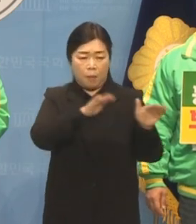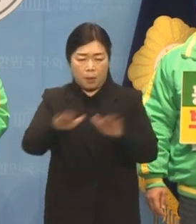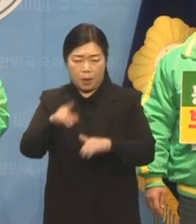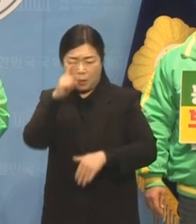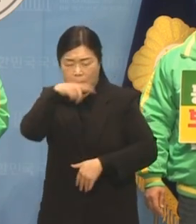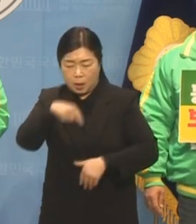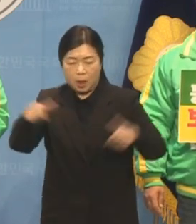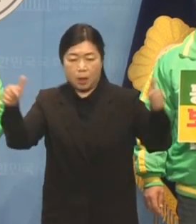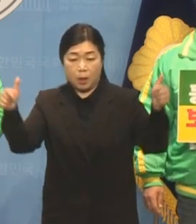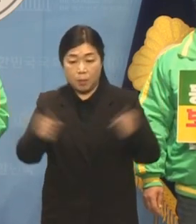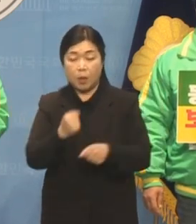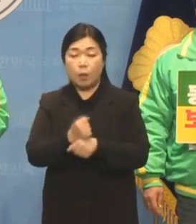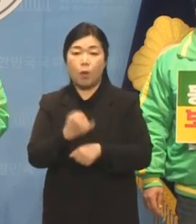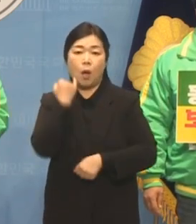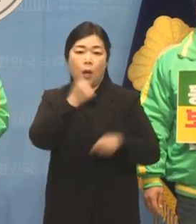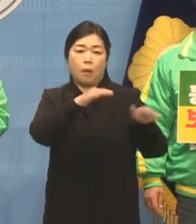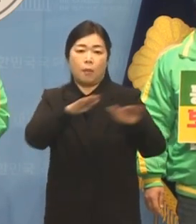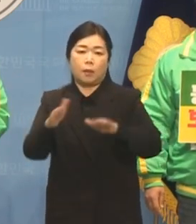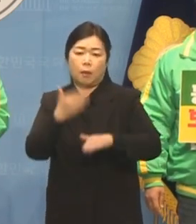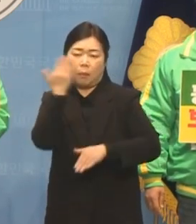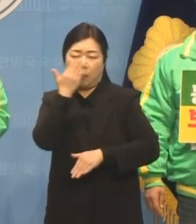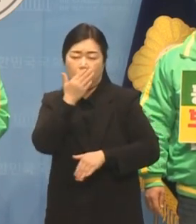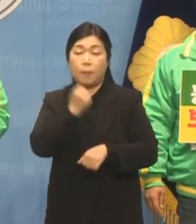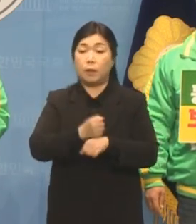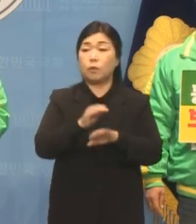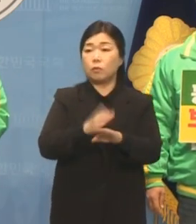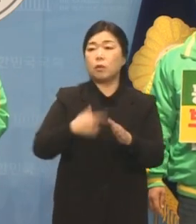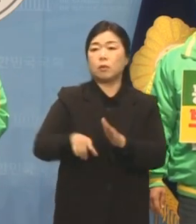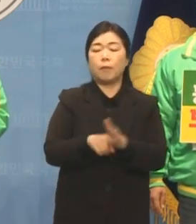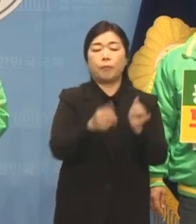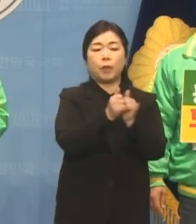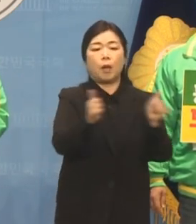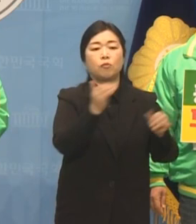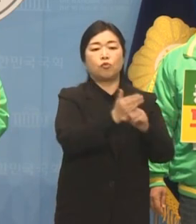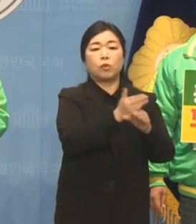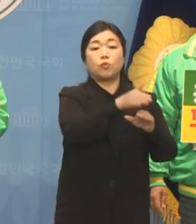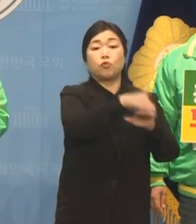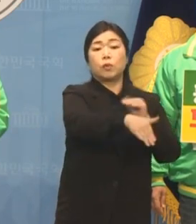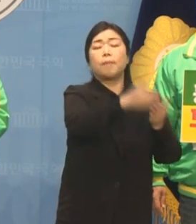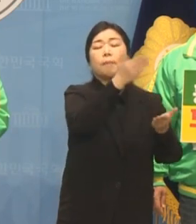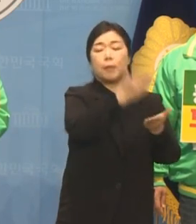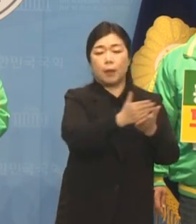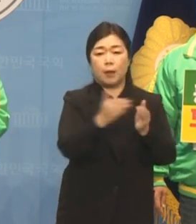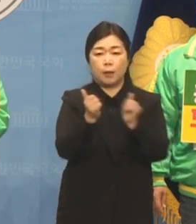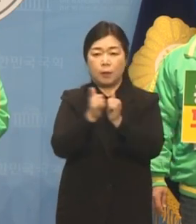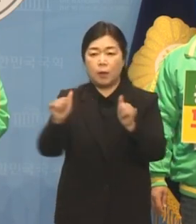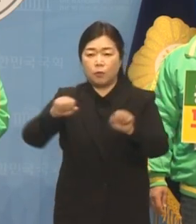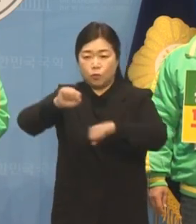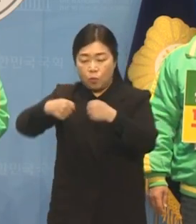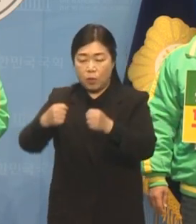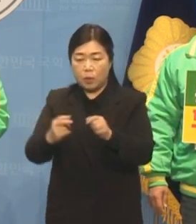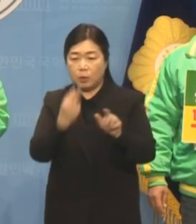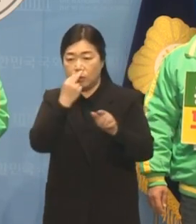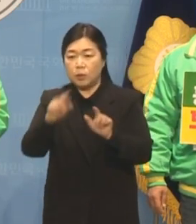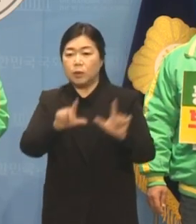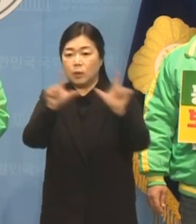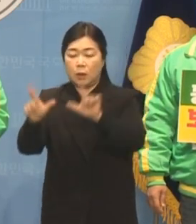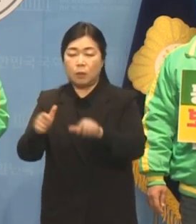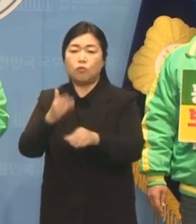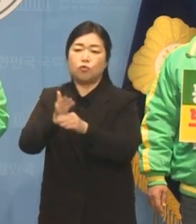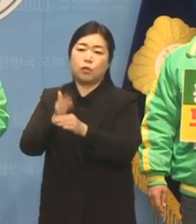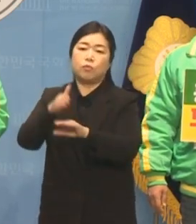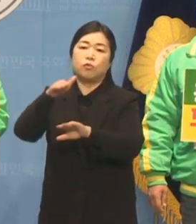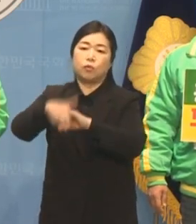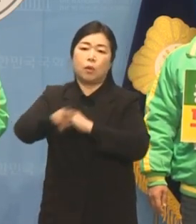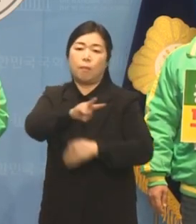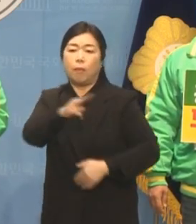생태계를 보호하는 정책 등을 통해 인간 중심주의에서 생태 중심주의로 근본적인 세계관 전환을